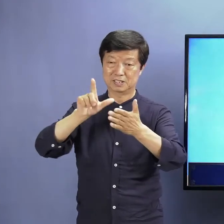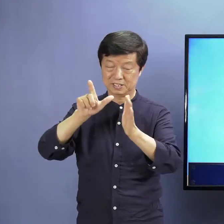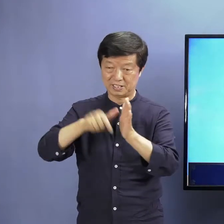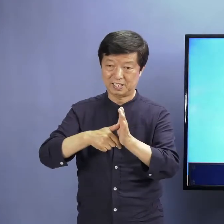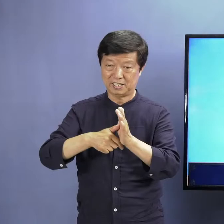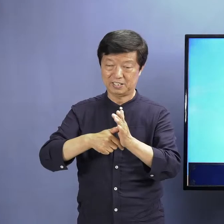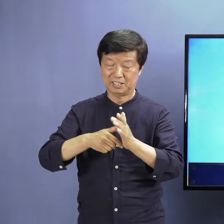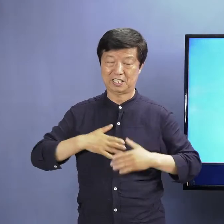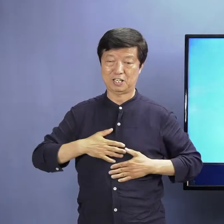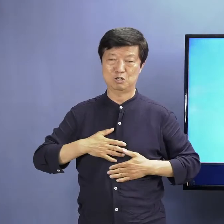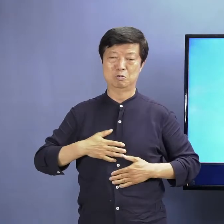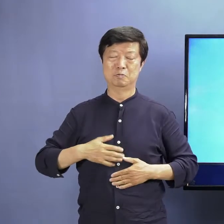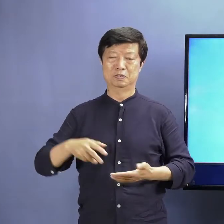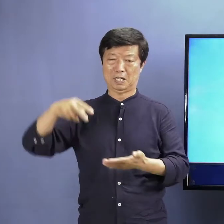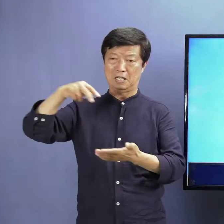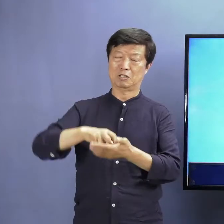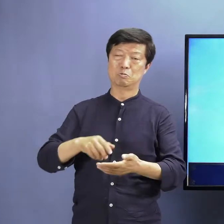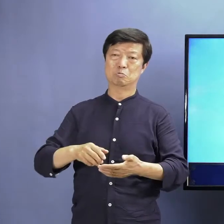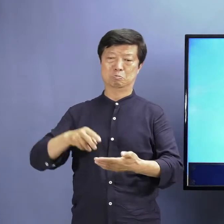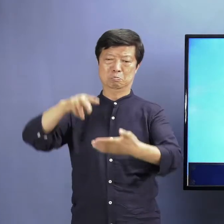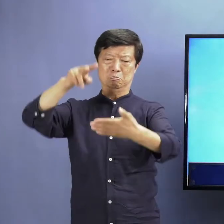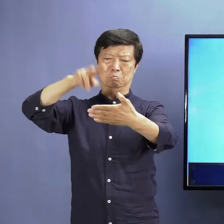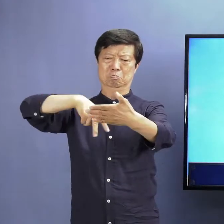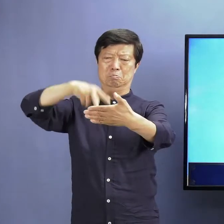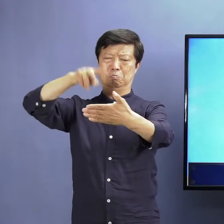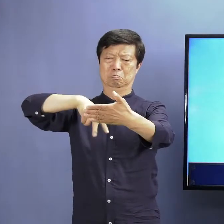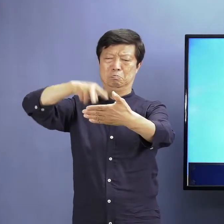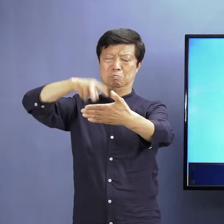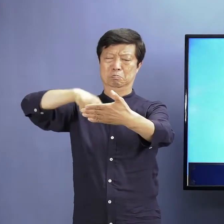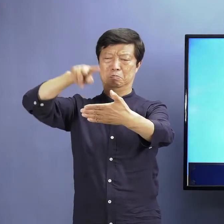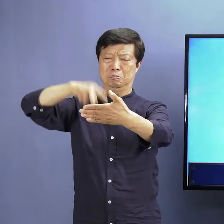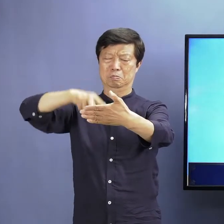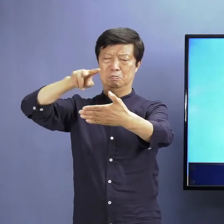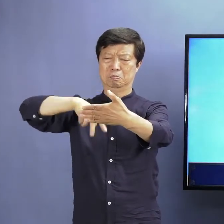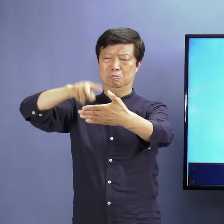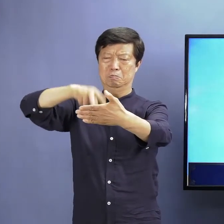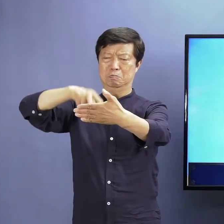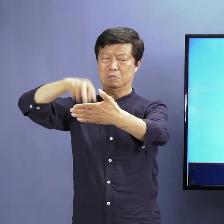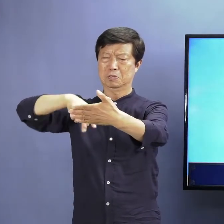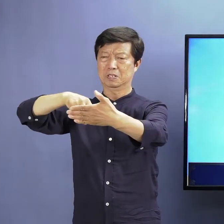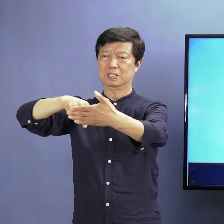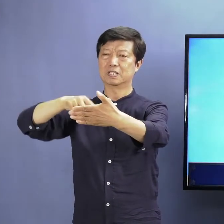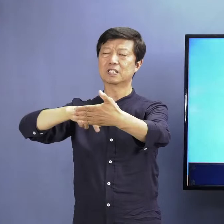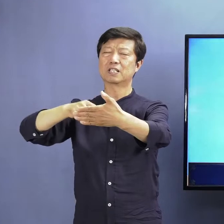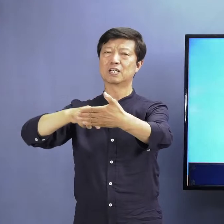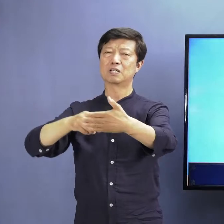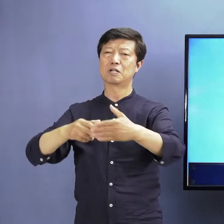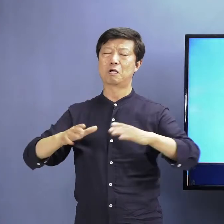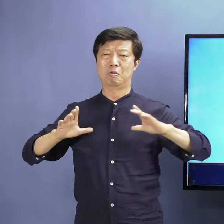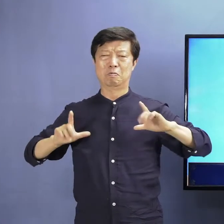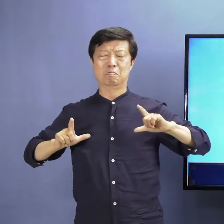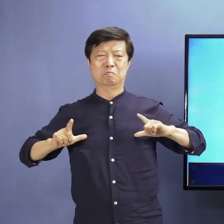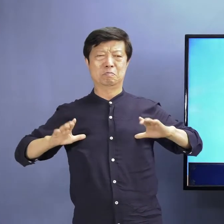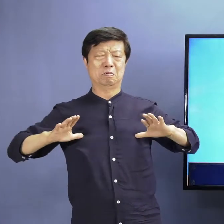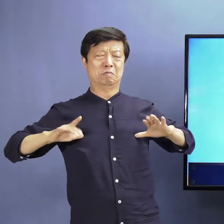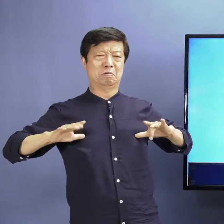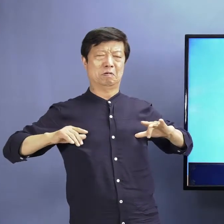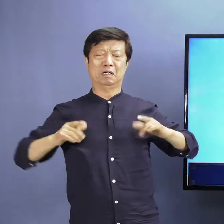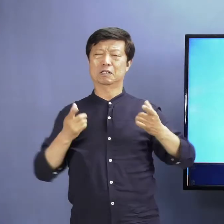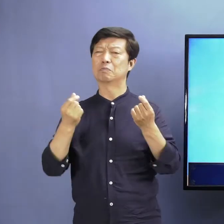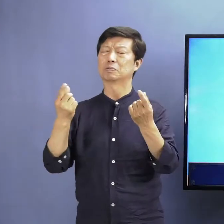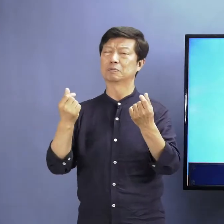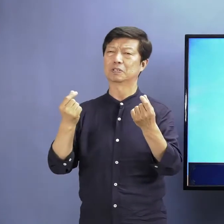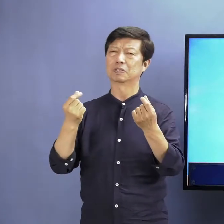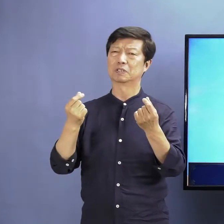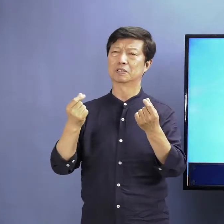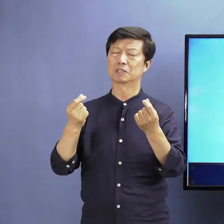말씀을 읽기 위해서 우리가 말씀 앞에 다 일어섭시다. 다 일어서가지고 딱 읽고, 폼은 굉장히 말씀을 존중하면서, 폼은